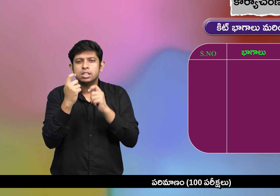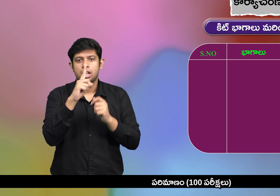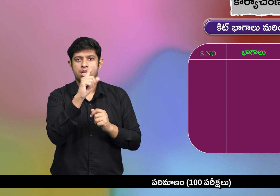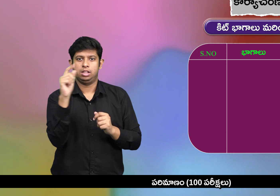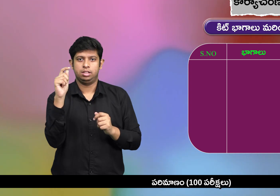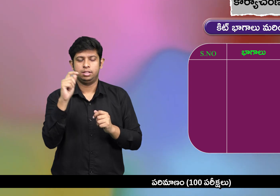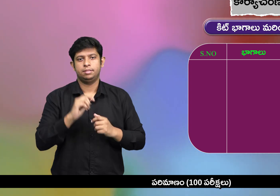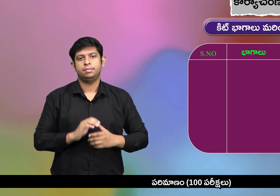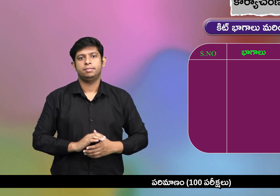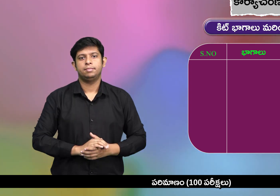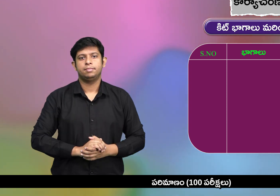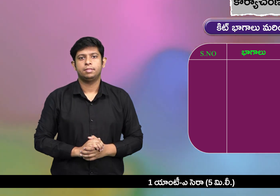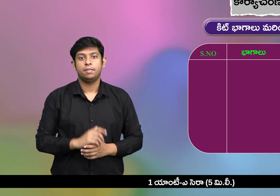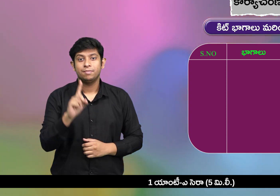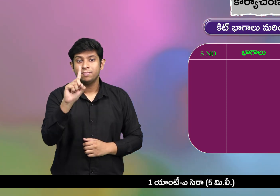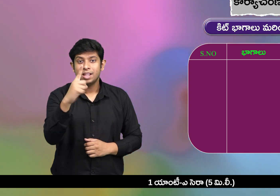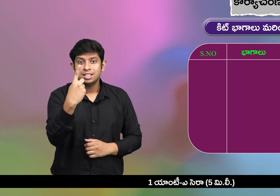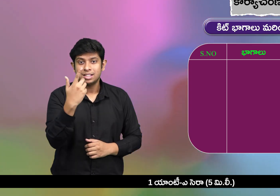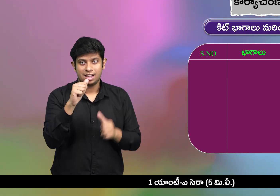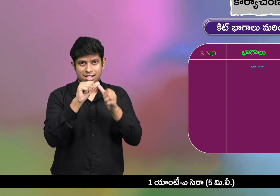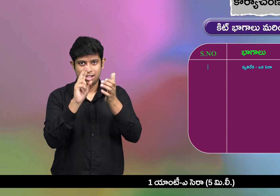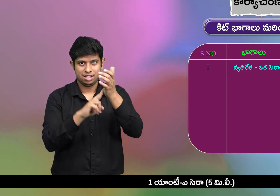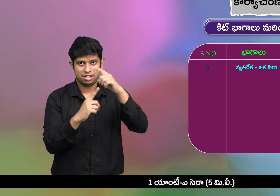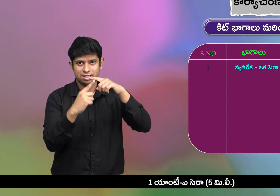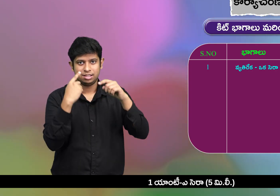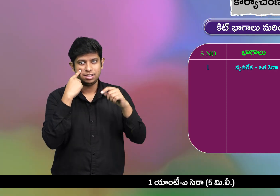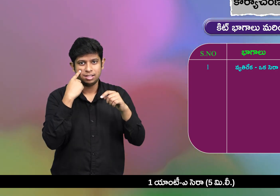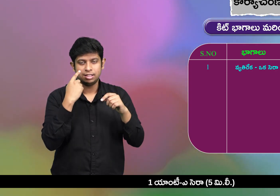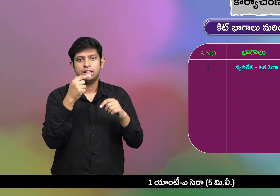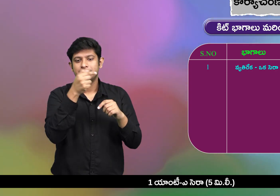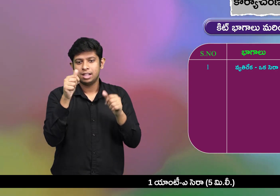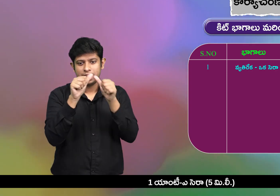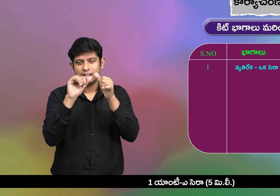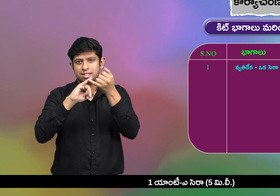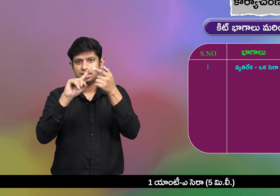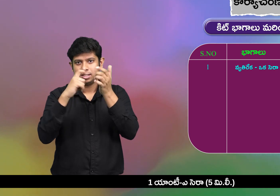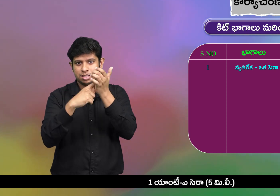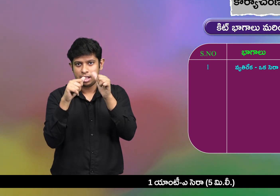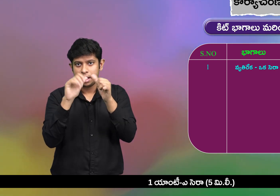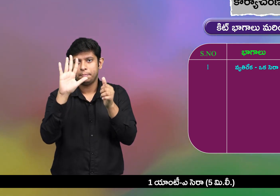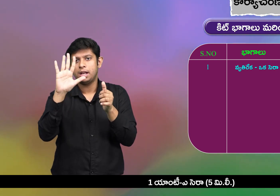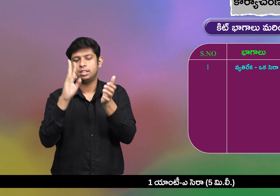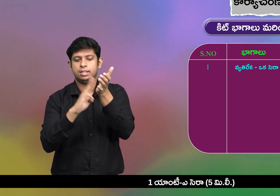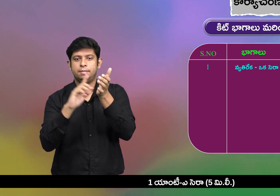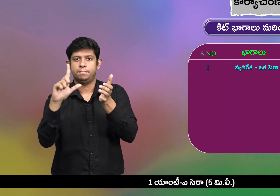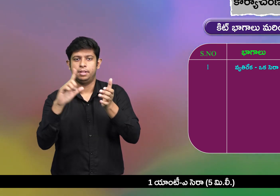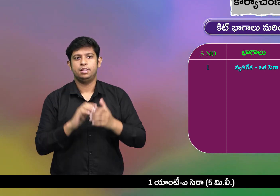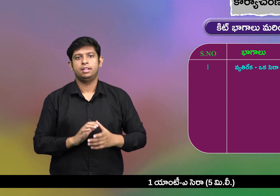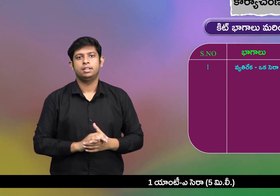పరిమాణం 100 పరీక్షలు. 1 యాంటీ ఏ సెరా 5 మిల్లీలీటర్లు.